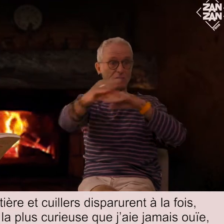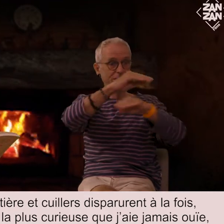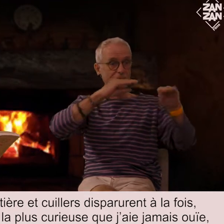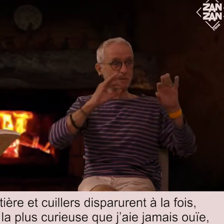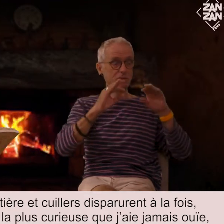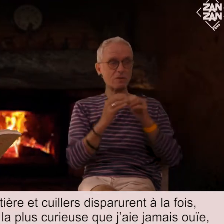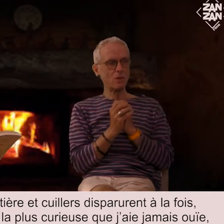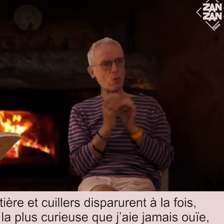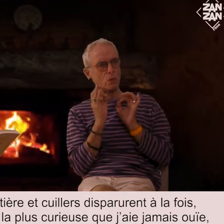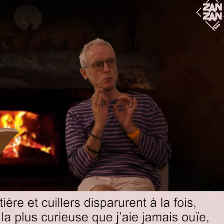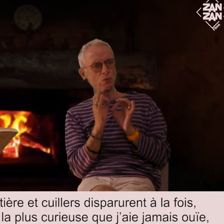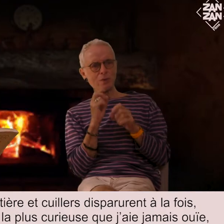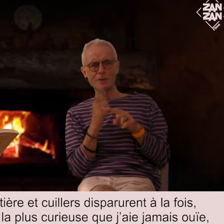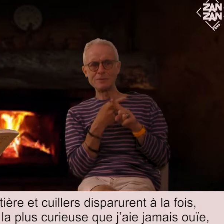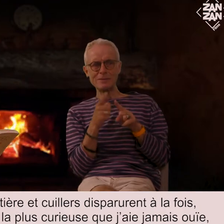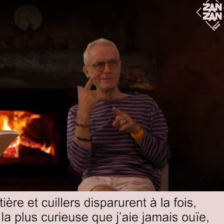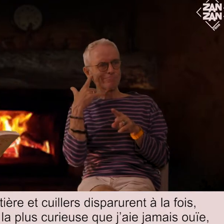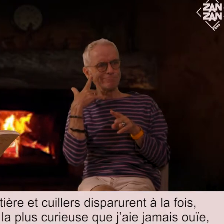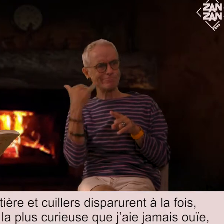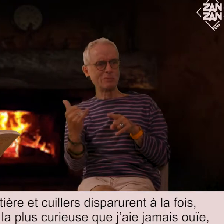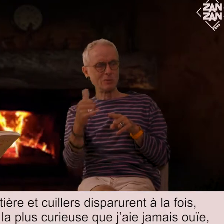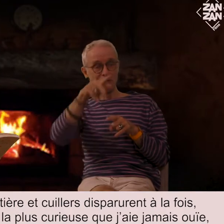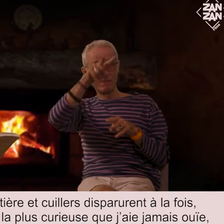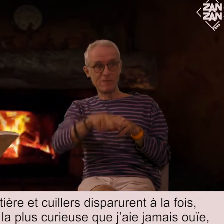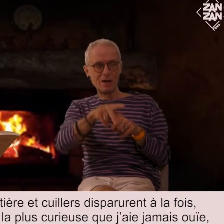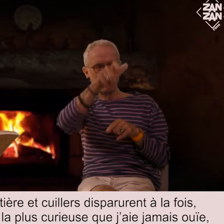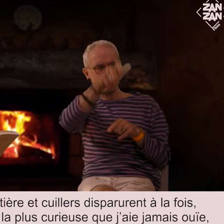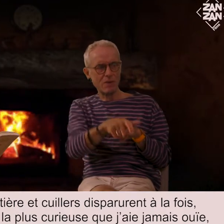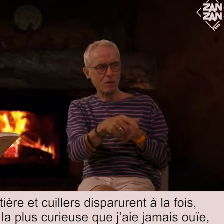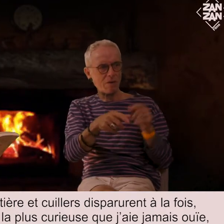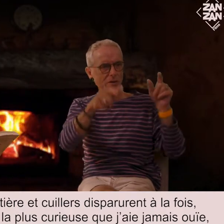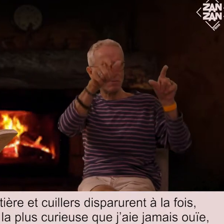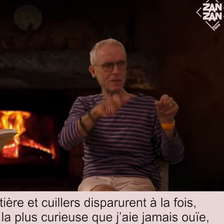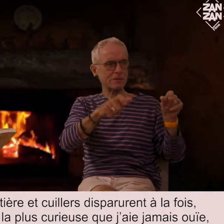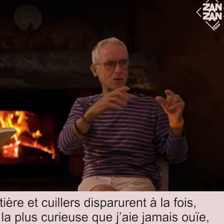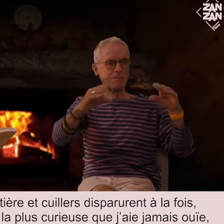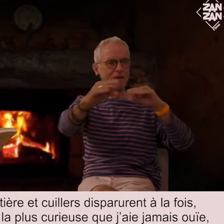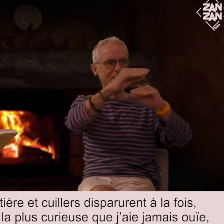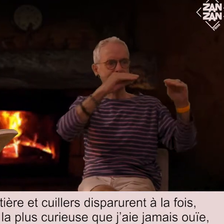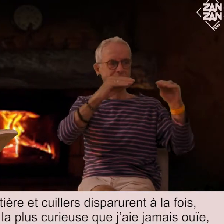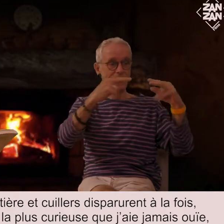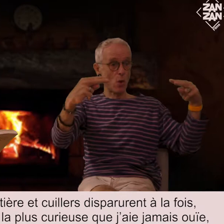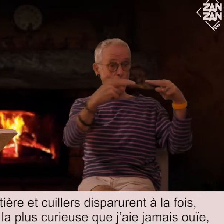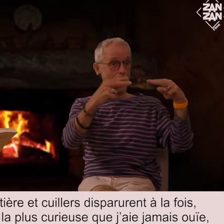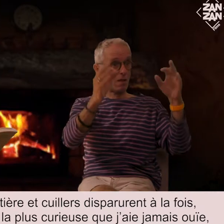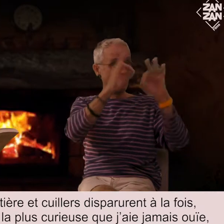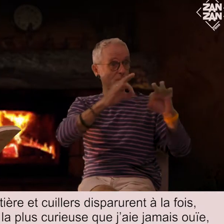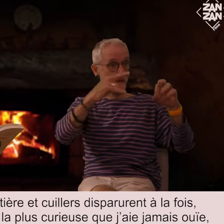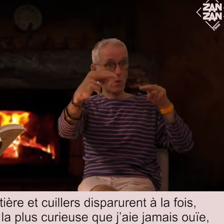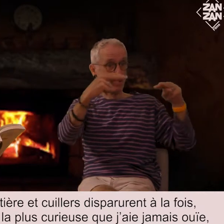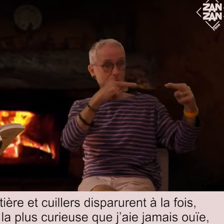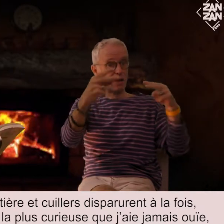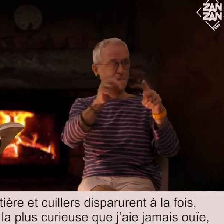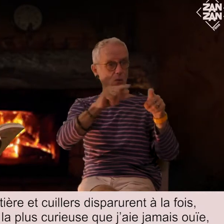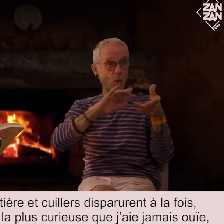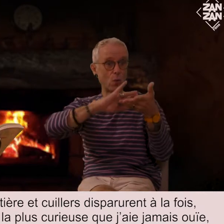Certes, la plus curieuse que j'ai jamais ouïe, car aucun de ces étranges causeurs ne regardaient l'autre en parlant. Ils